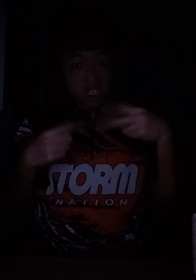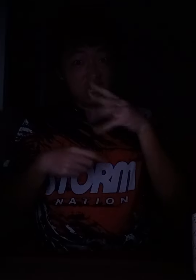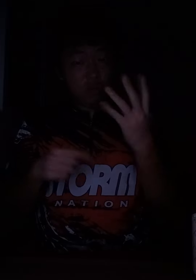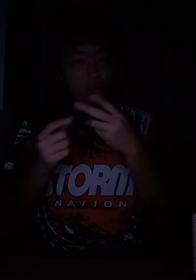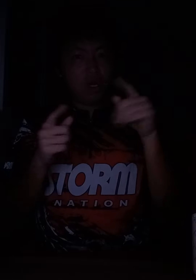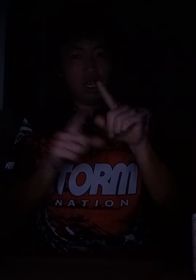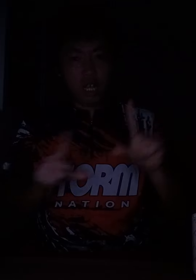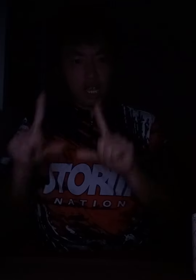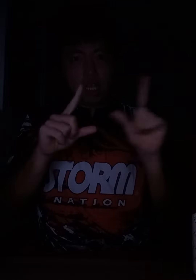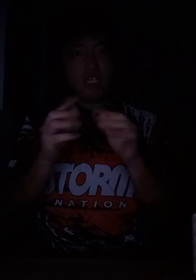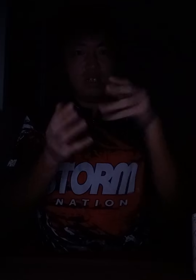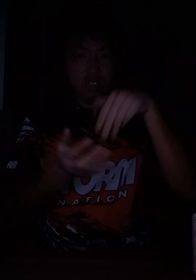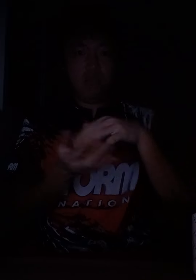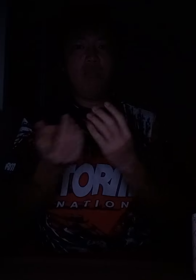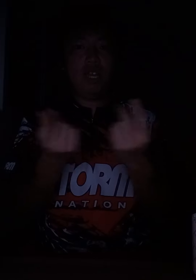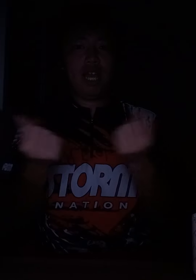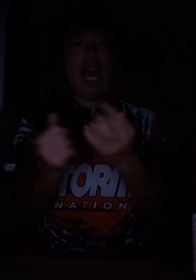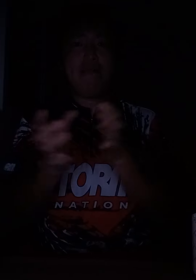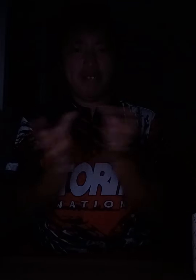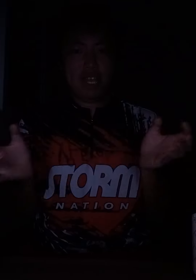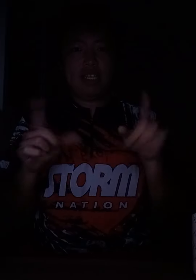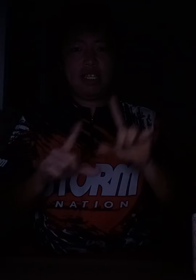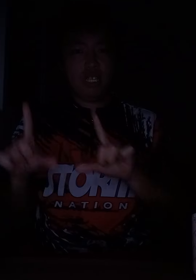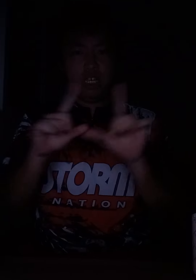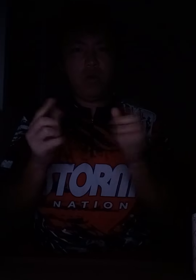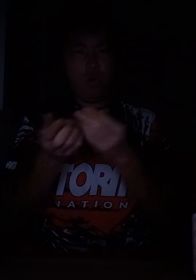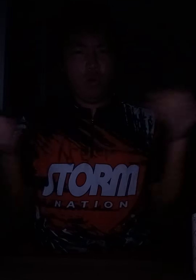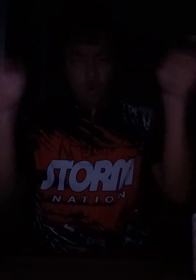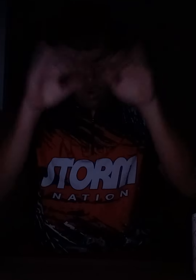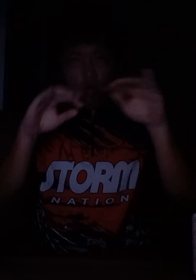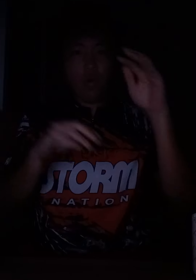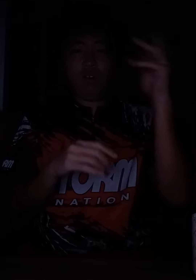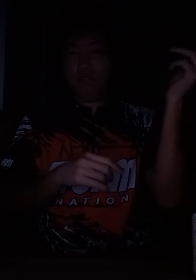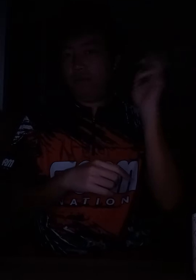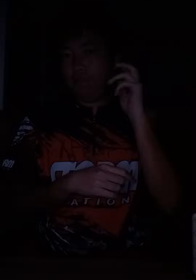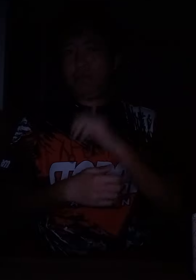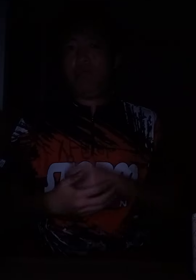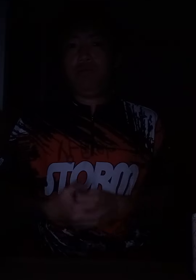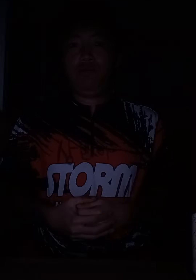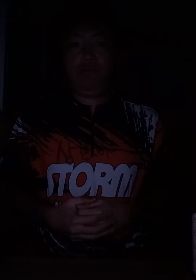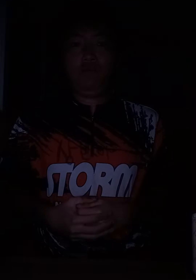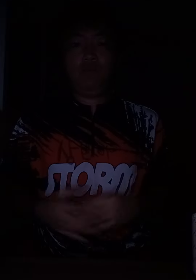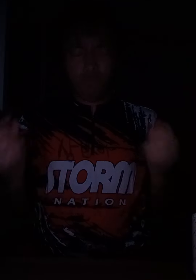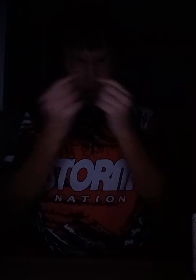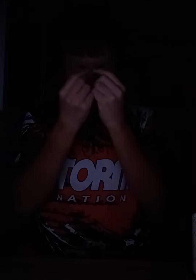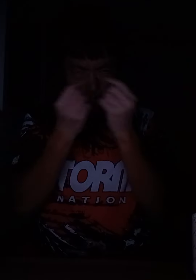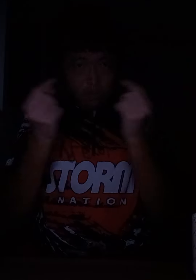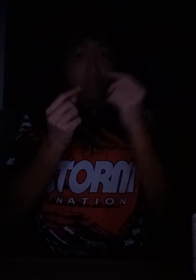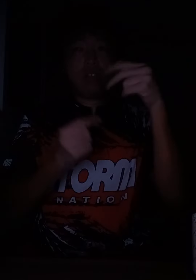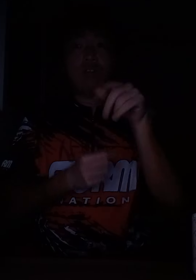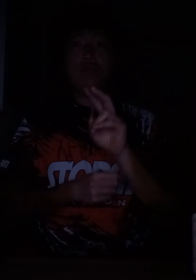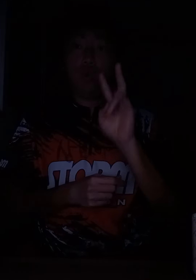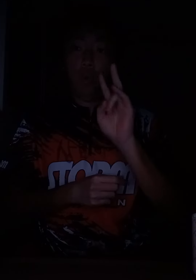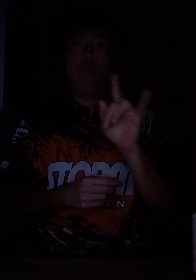2,400여 세대가 사는 경기도 고양시의 아파트 단지가 암흑으로 뒤덮였습니다. 정전이 발생한 것은 어제 오후